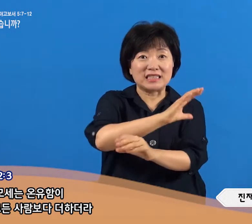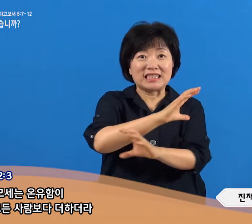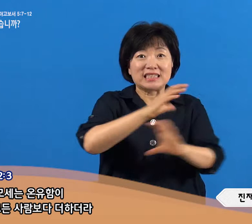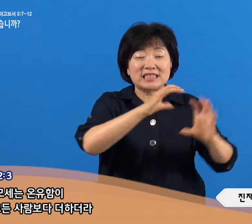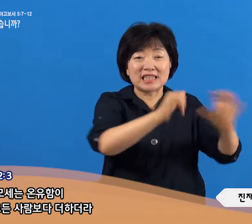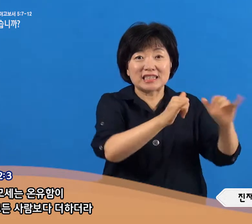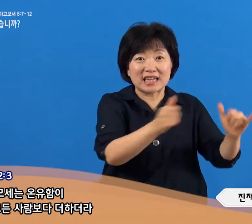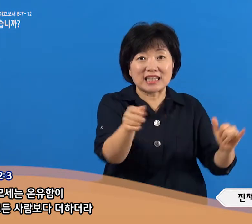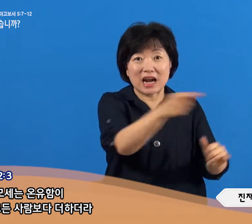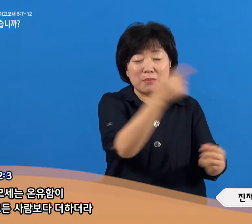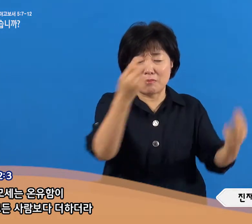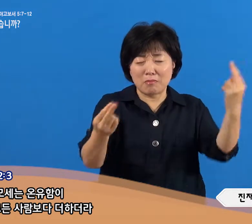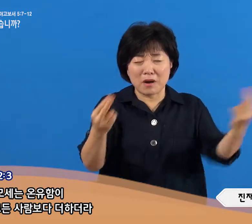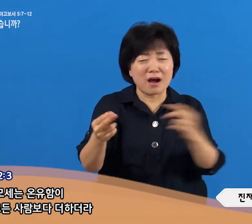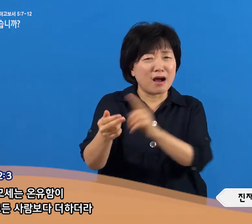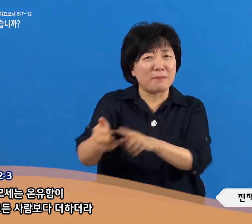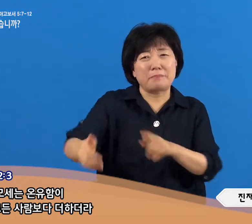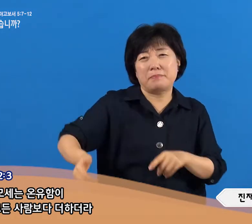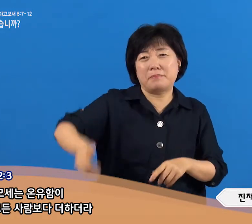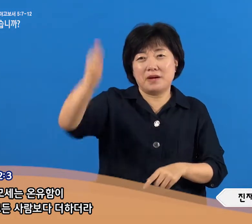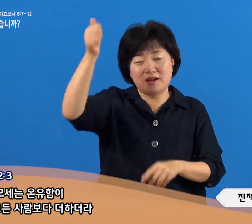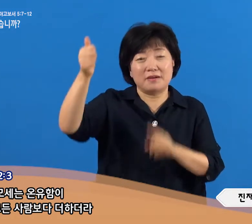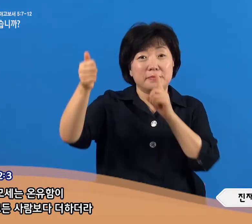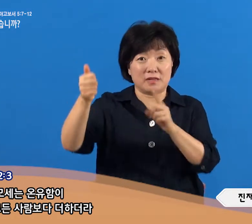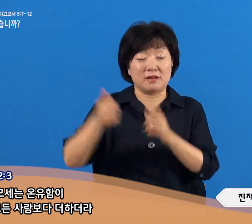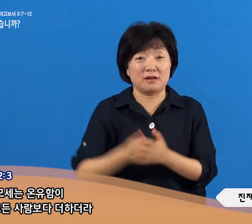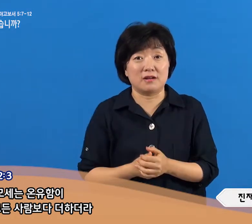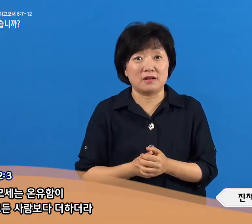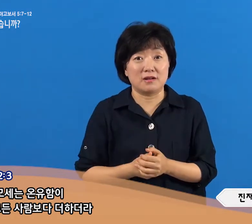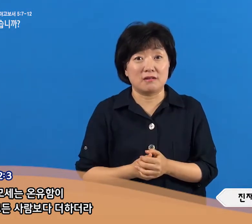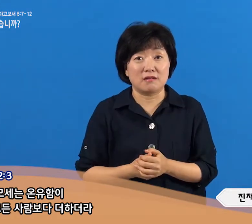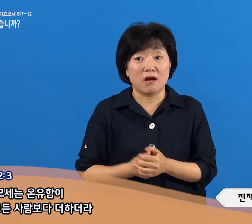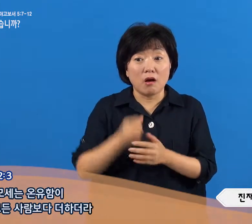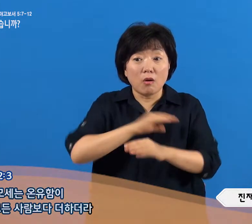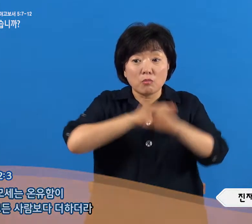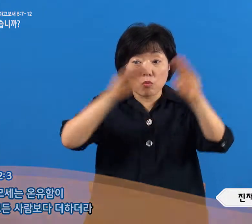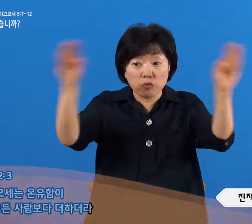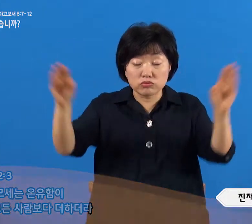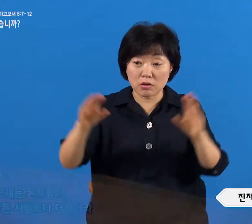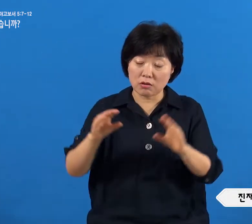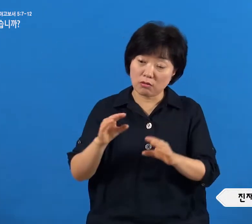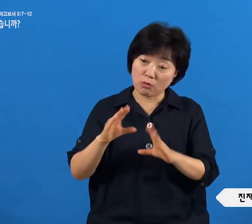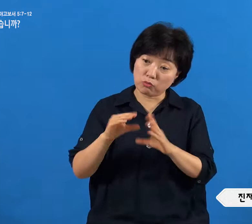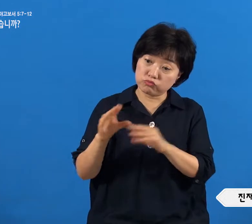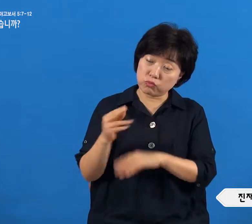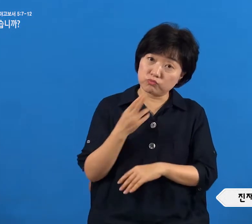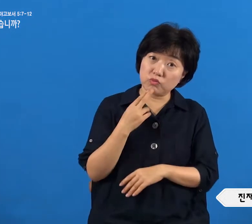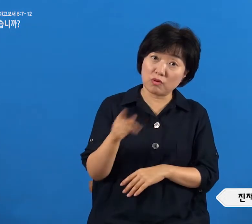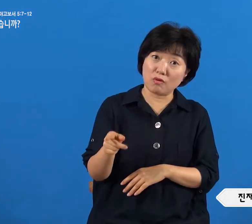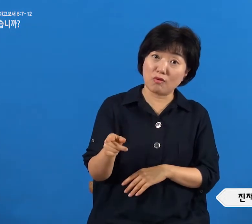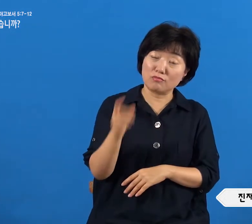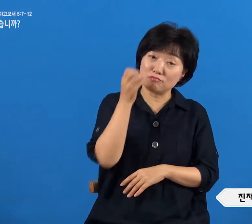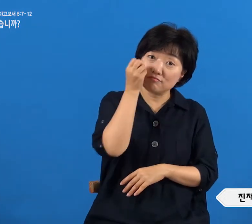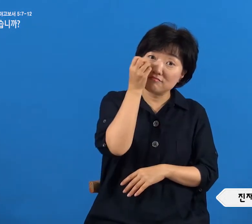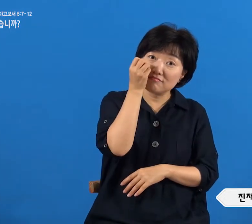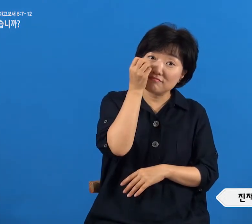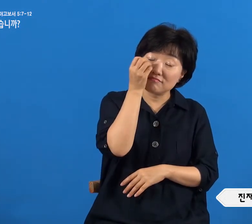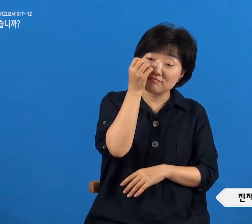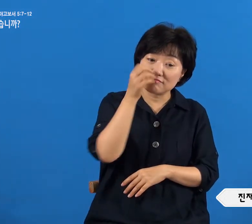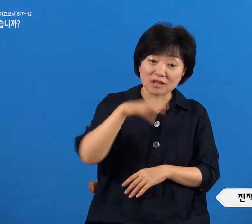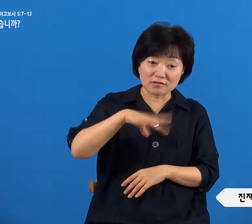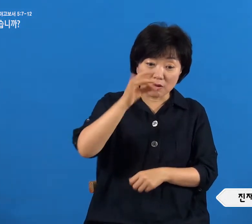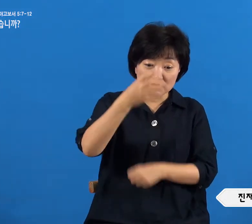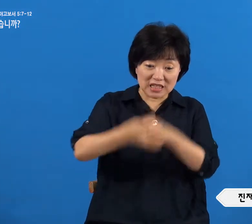보면서 깜짝 놀랐습니다. 모세는 결코 온유한 사람이 아니었기 때문입니다. 아니, 모세가 첫